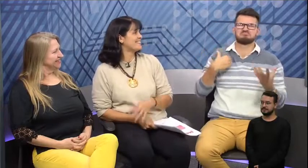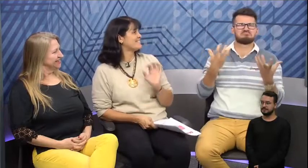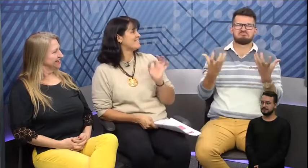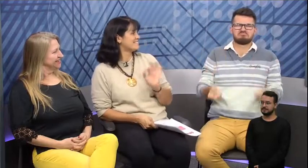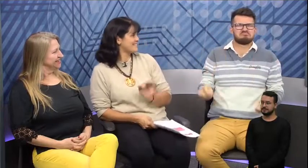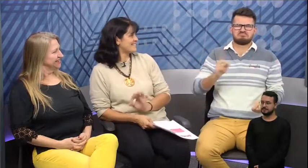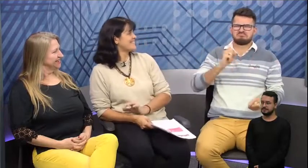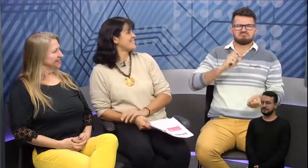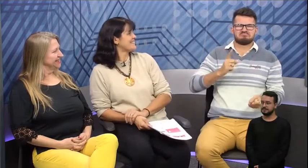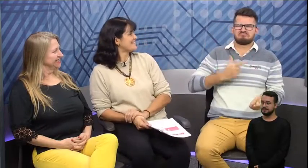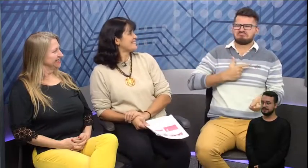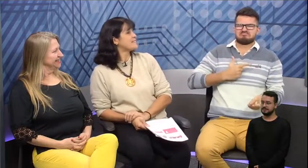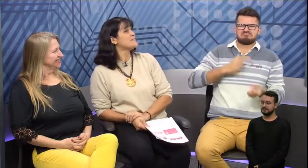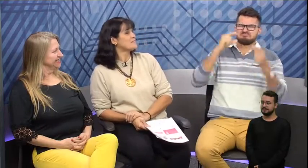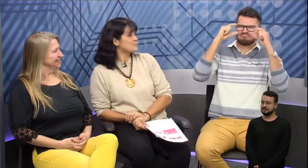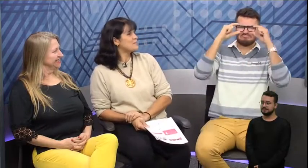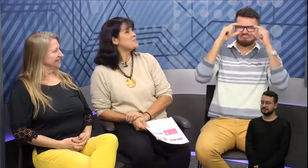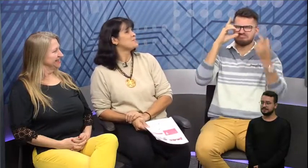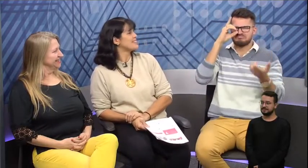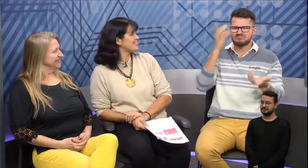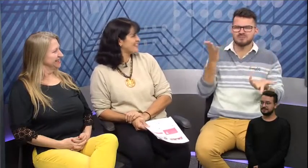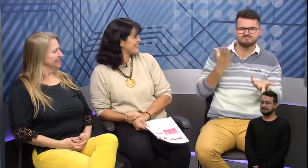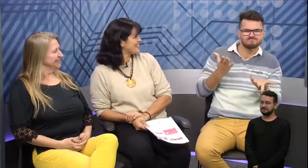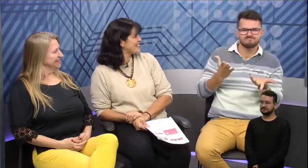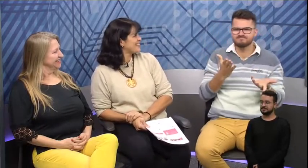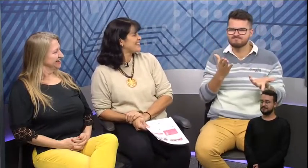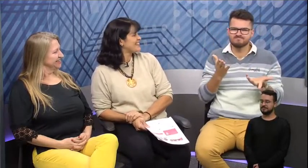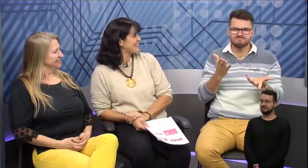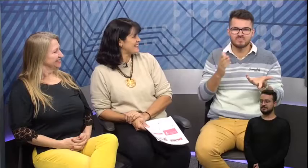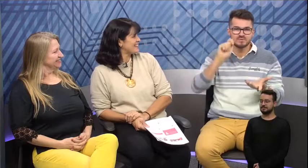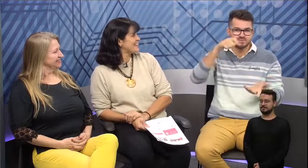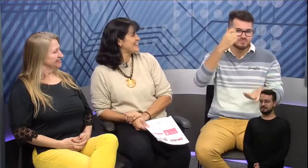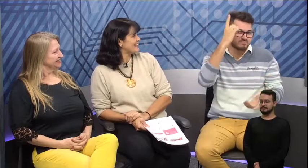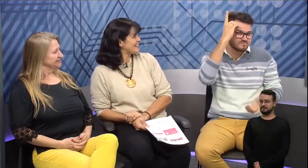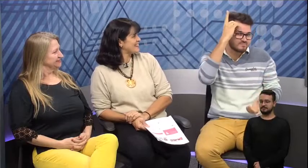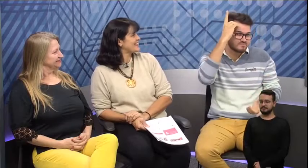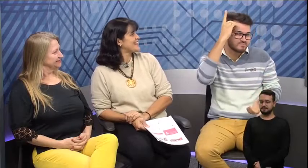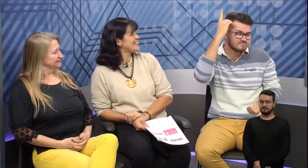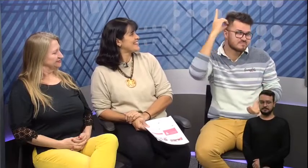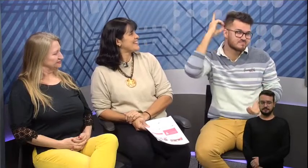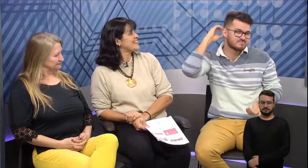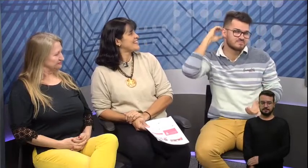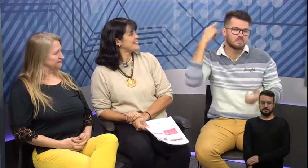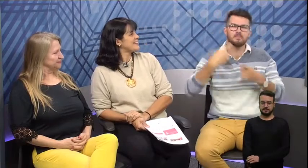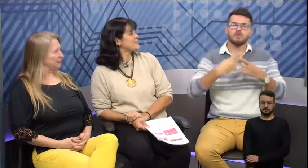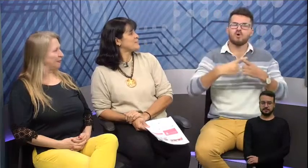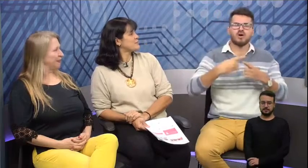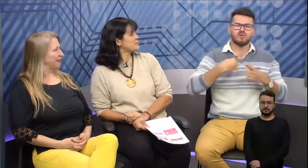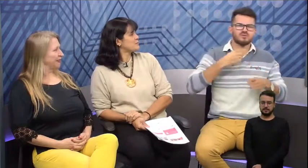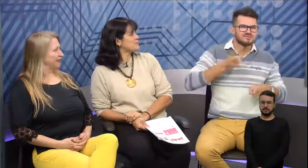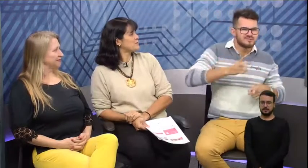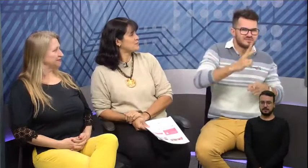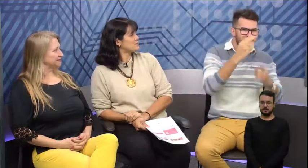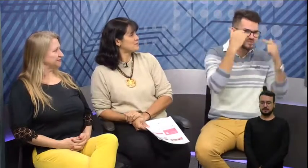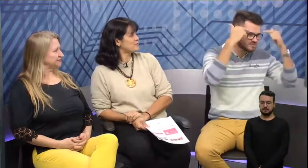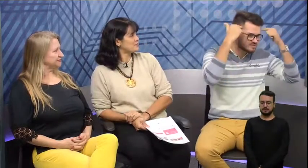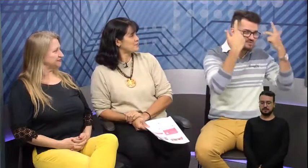do olho, né, por causa do óculos. Mas eu, não quero, né, não gostei do sinal no começo. Aí mudaram o movimento, né,